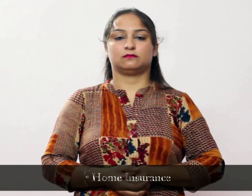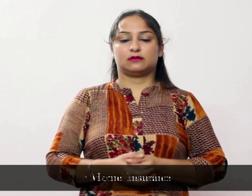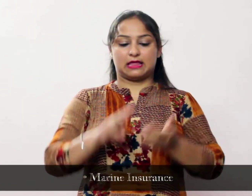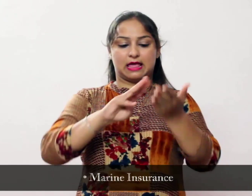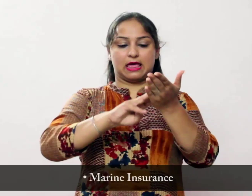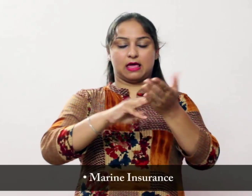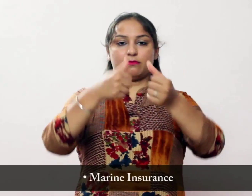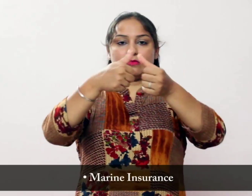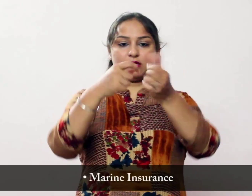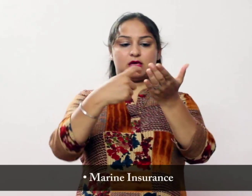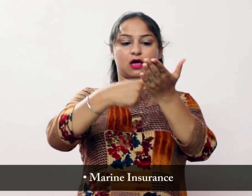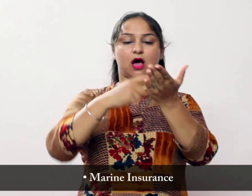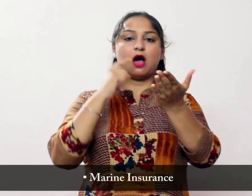बीमा।